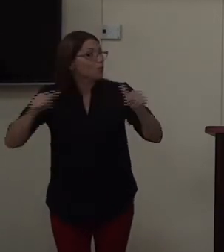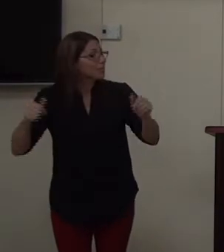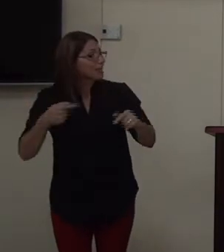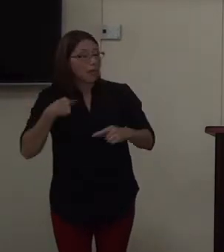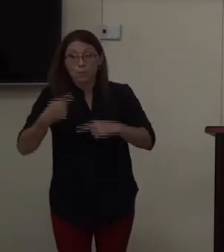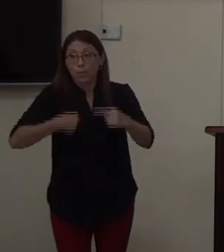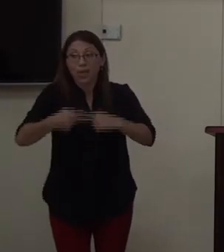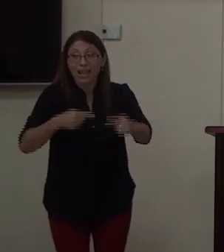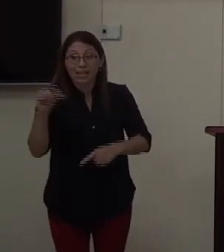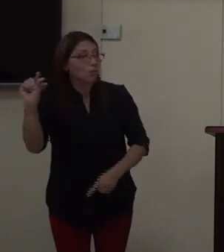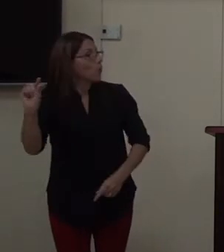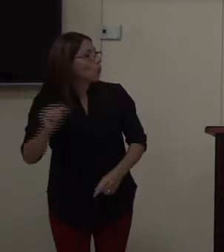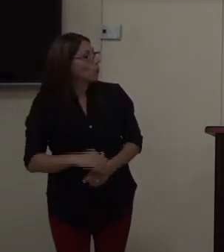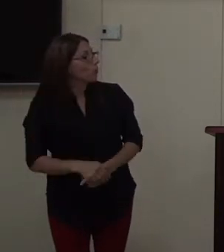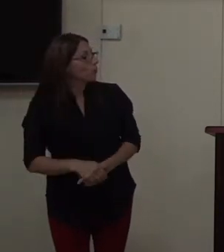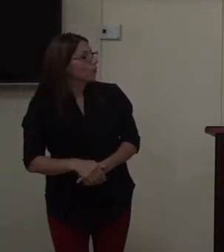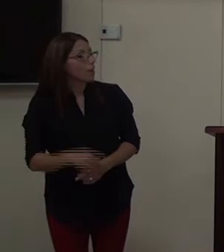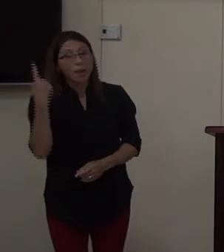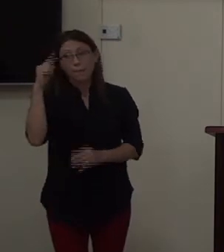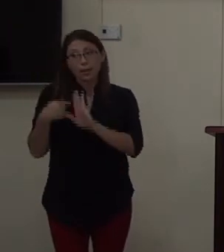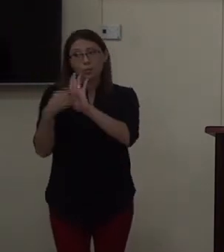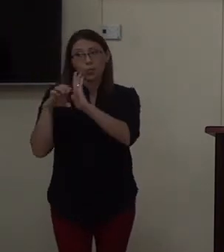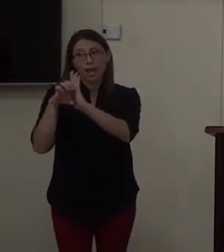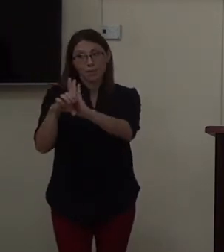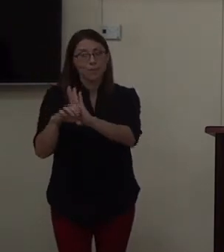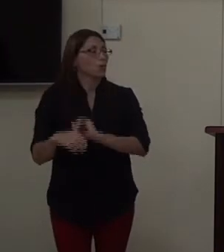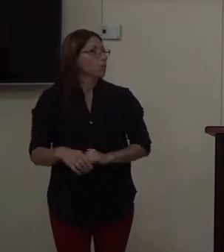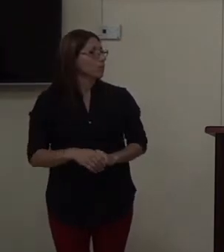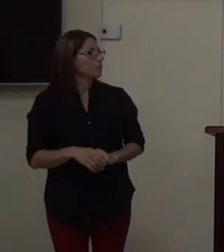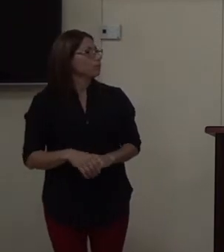un poco y les voy a poner un ejemplo que para mí es